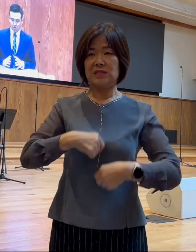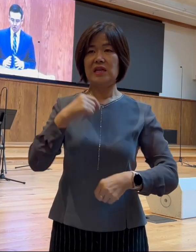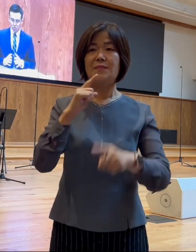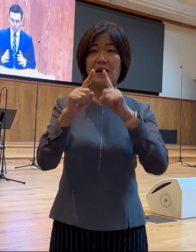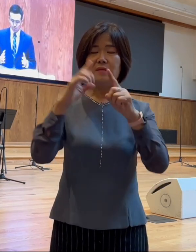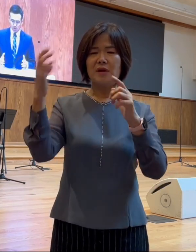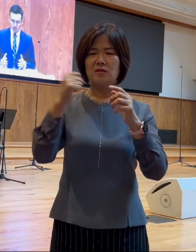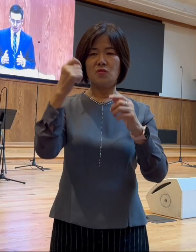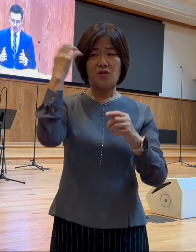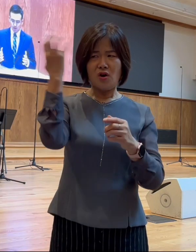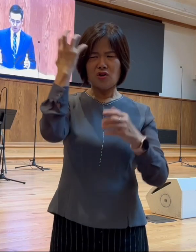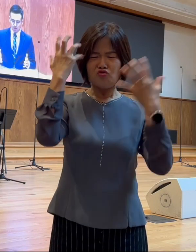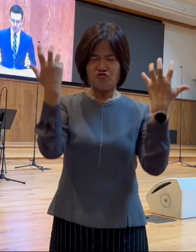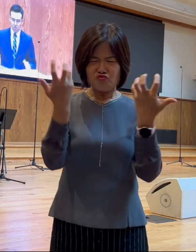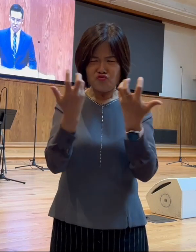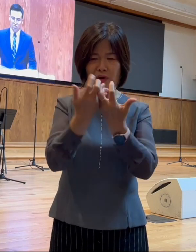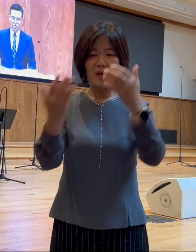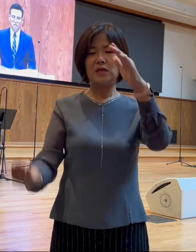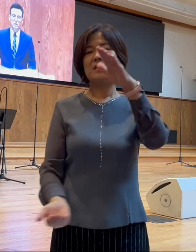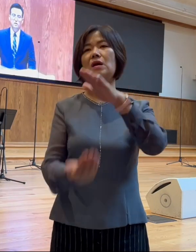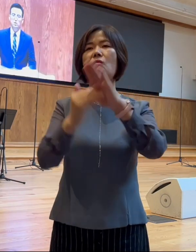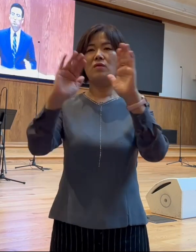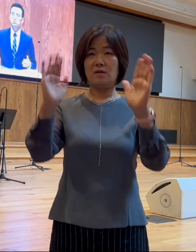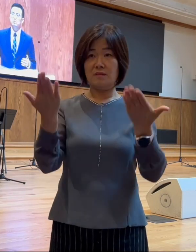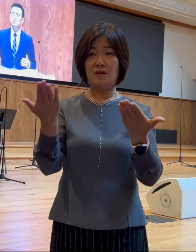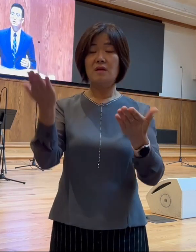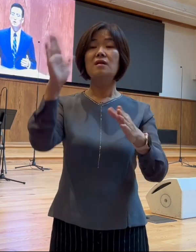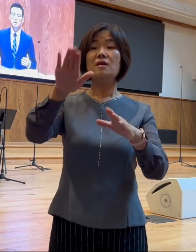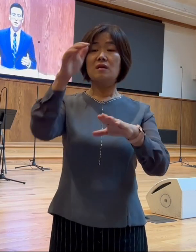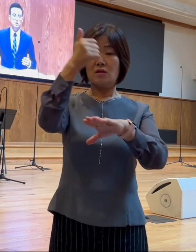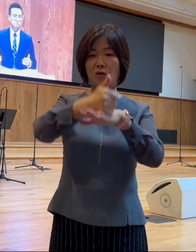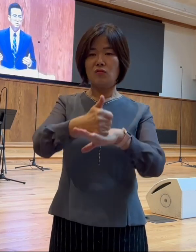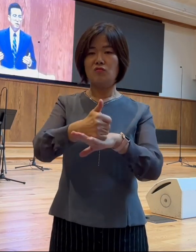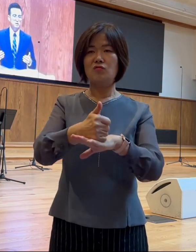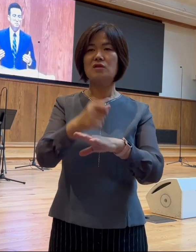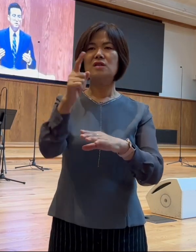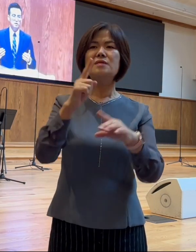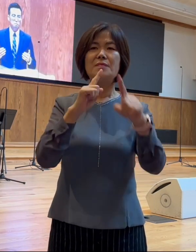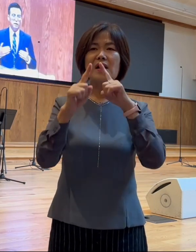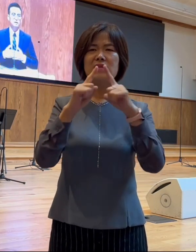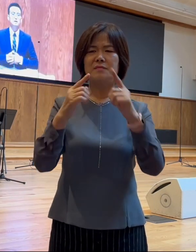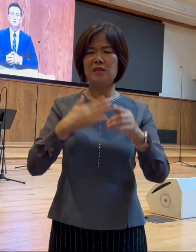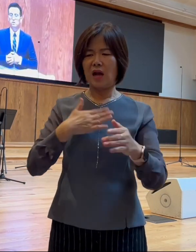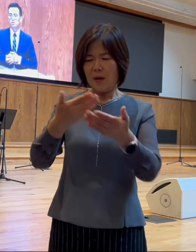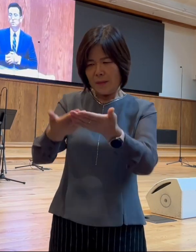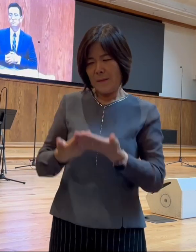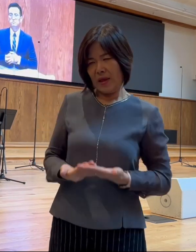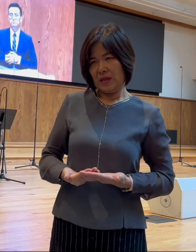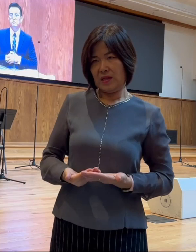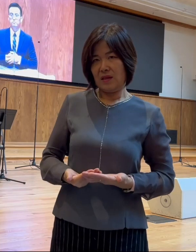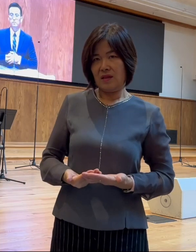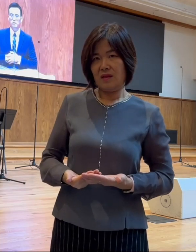우리의 영이 충만하게 가득하게 채워지는 거예요. 결국은 핵심은 그 말씀을 받아들이는 거예요.